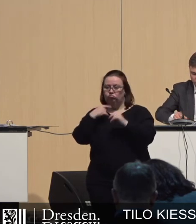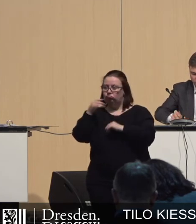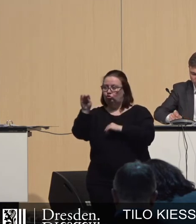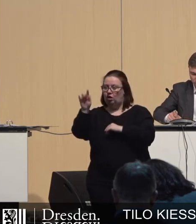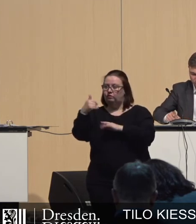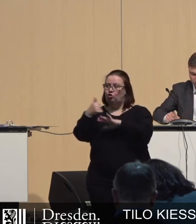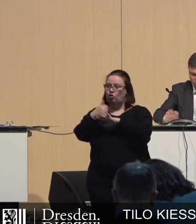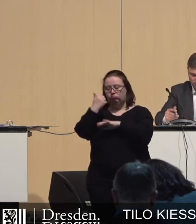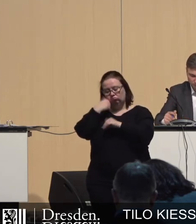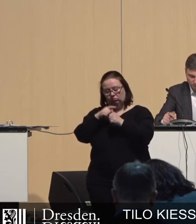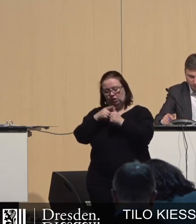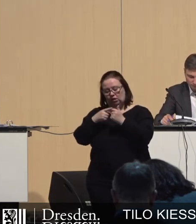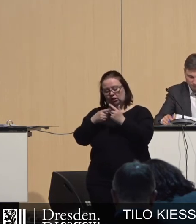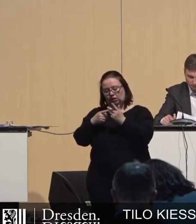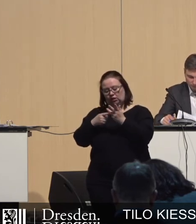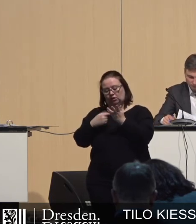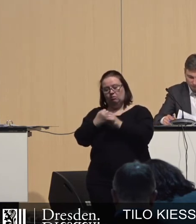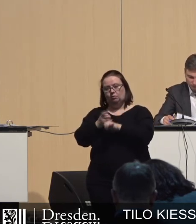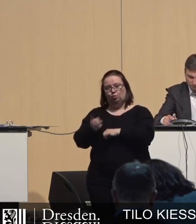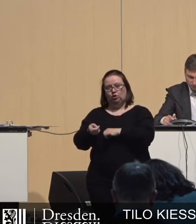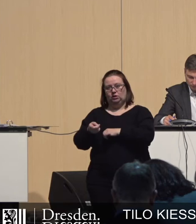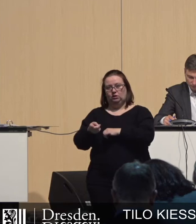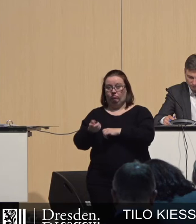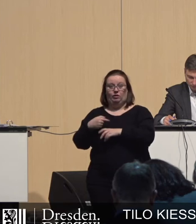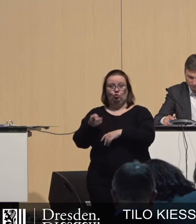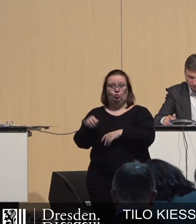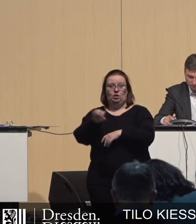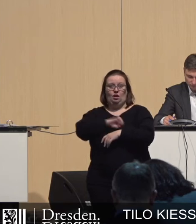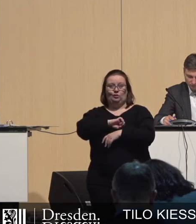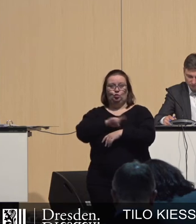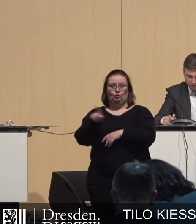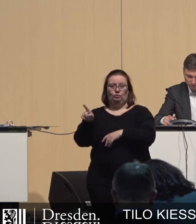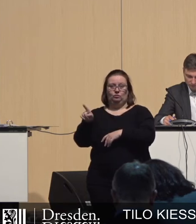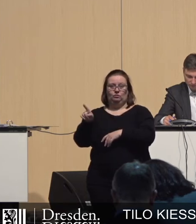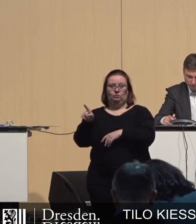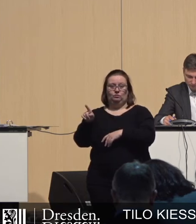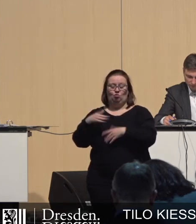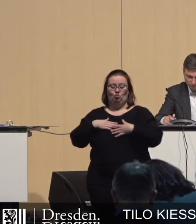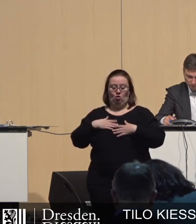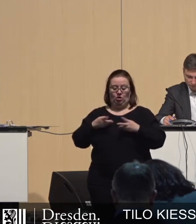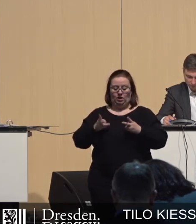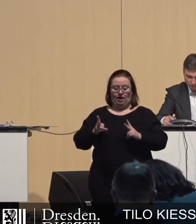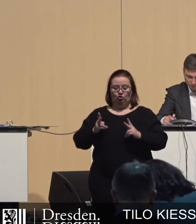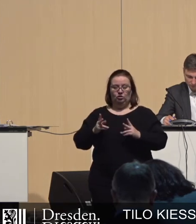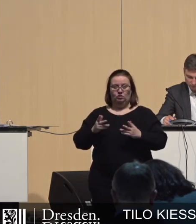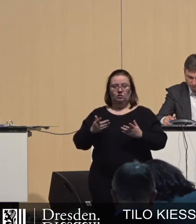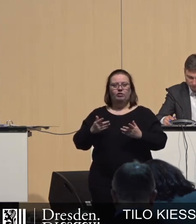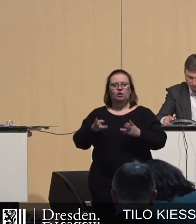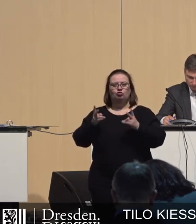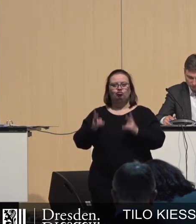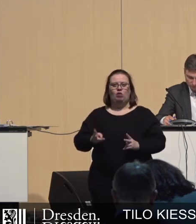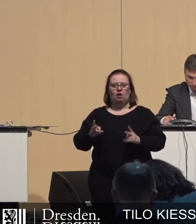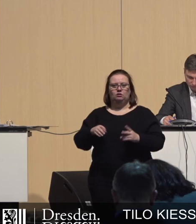sagen, Vorstand, du tust das und das und das. Dass dieses Recht bisher von der Stadt